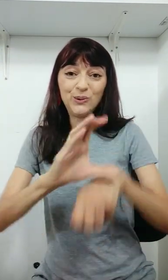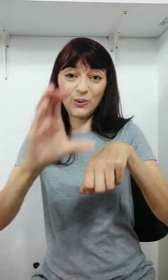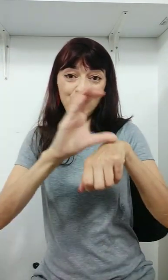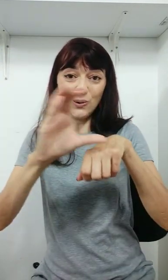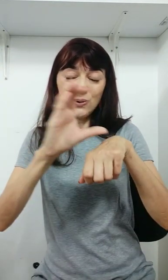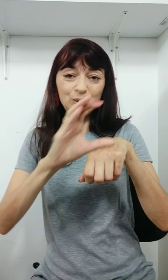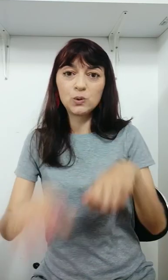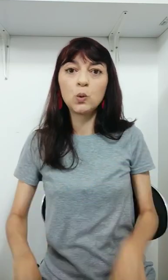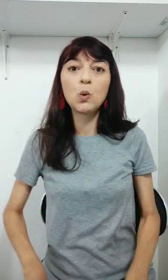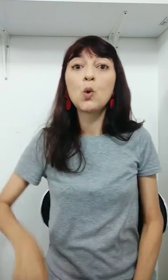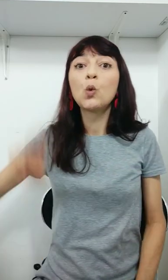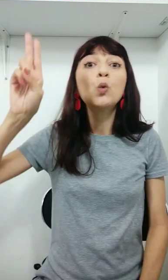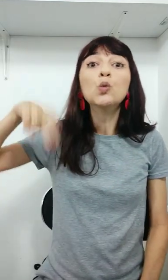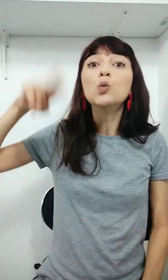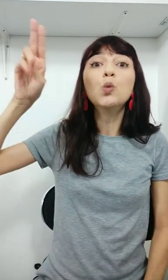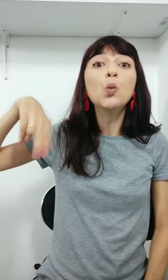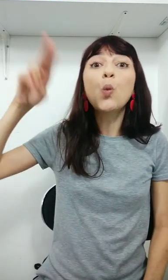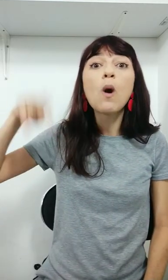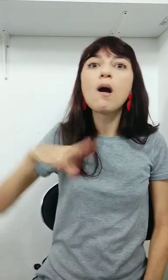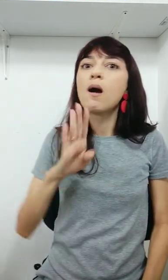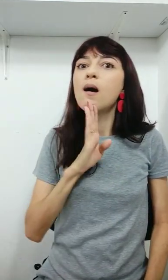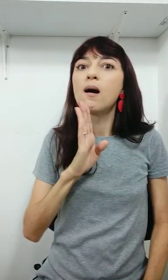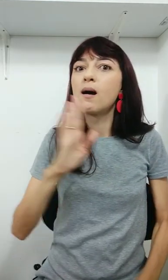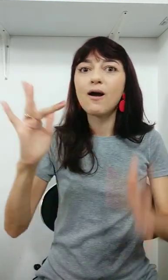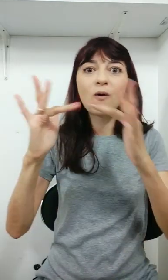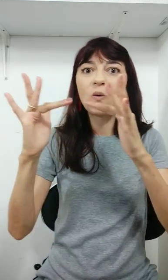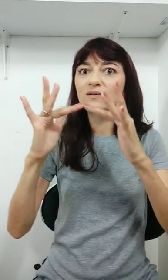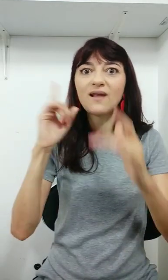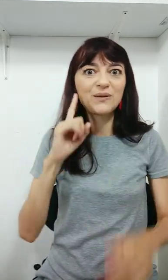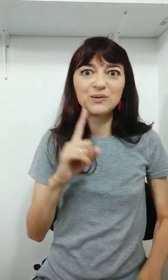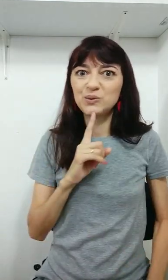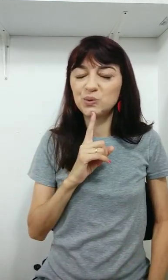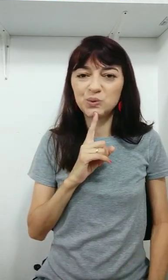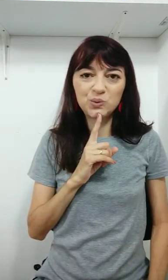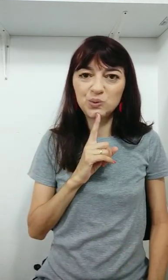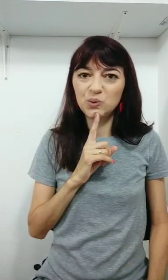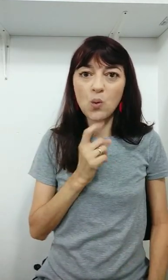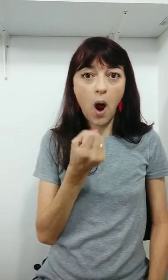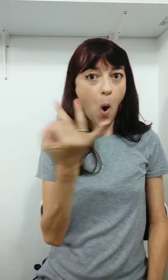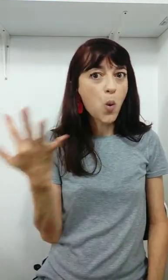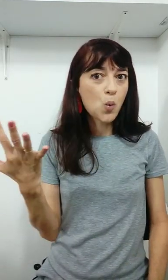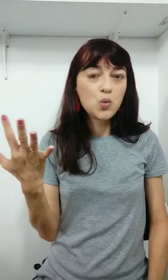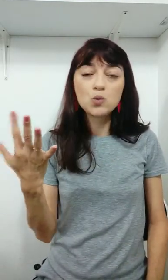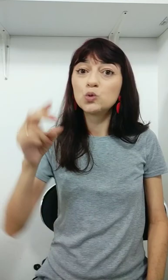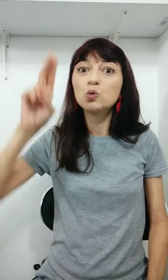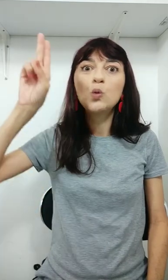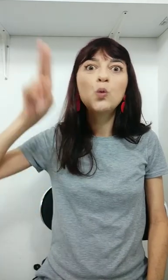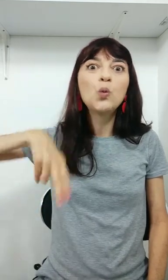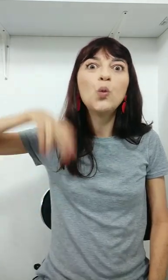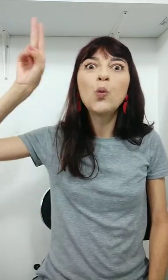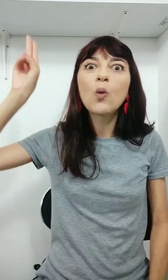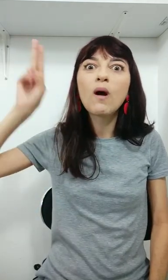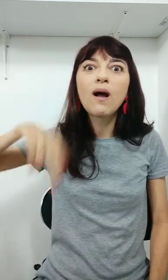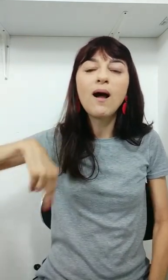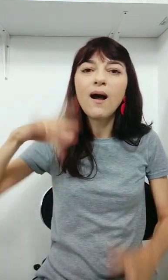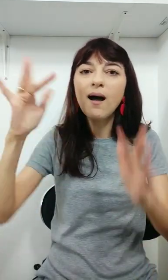um exemplo para vocês dos meus alunos, tá bom? Meus alunos da Libras Pro. Tem alguns alunos que nunca tiveram contato com o